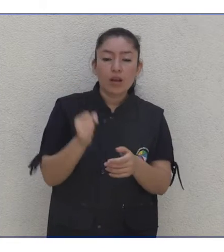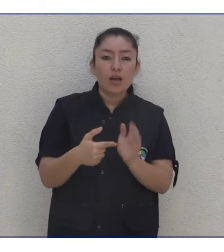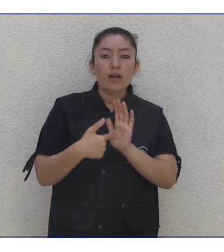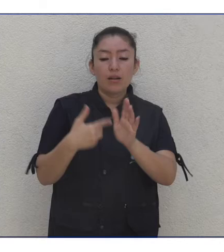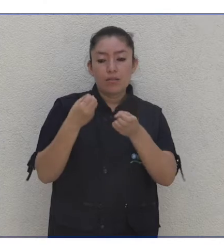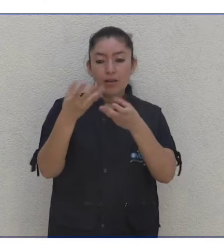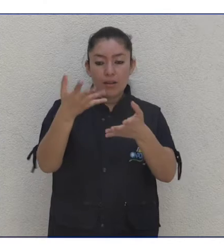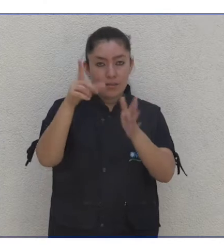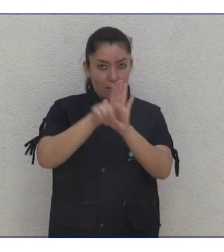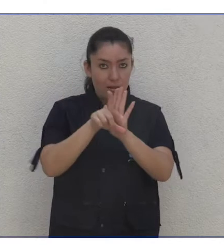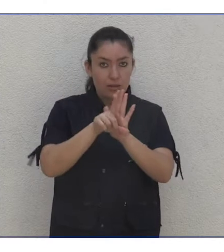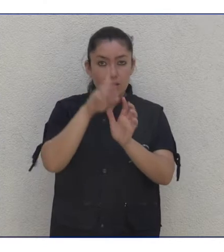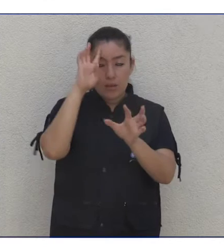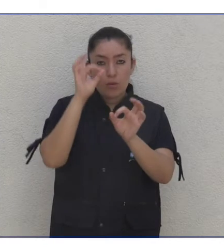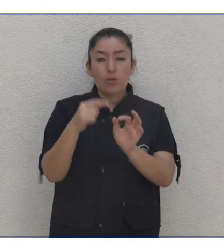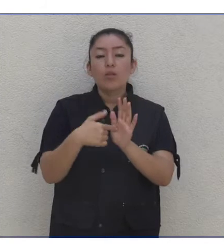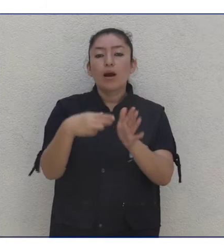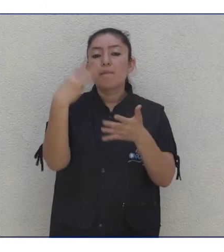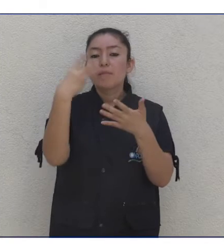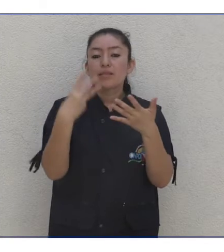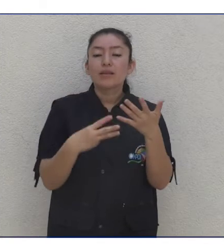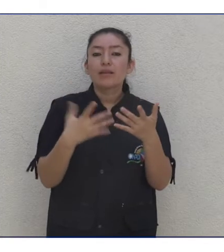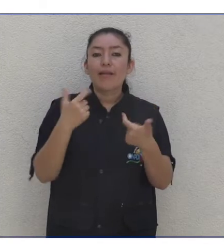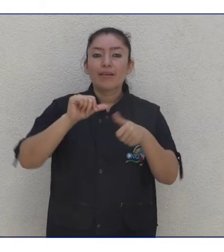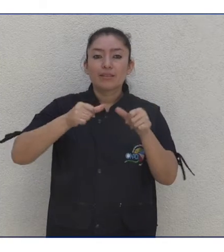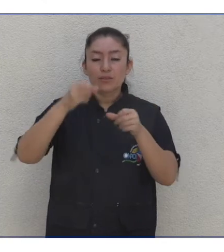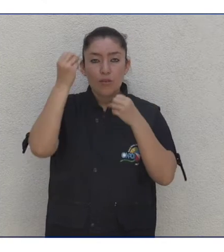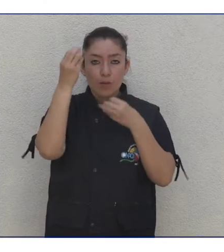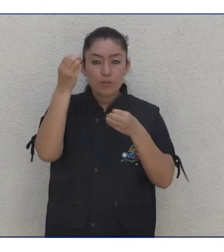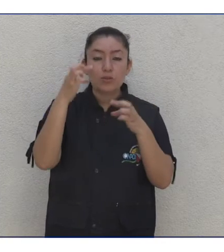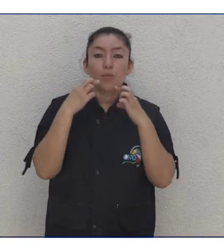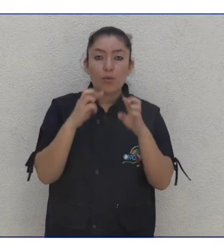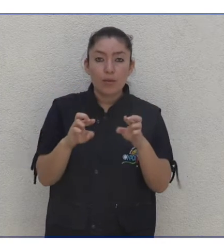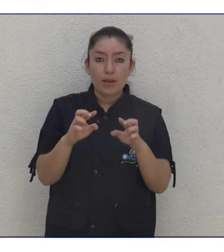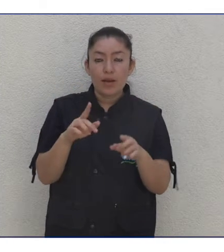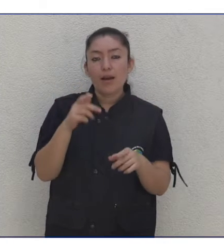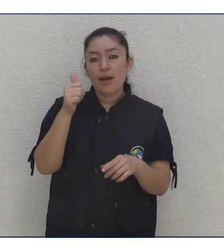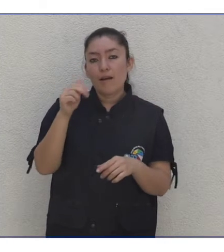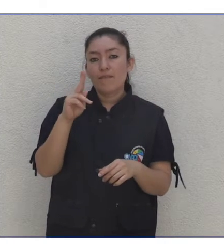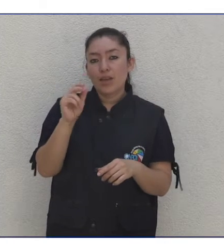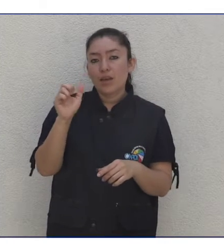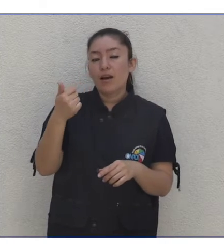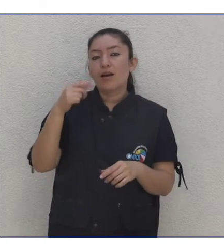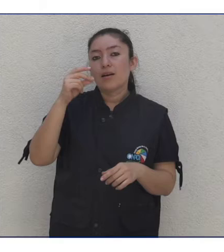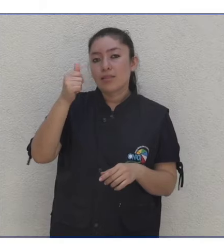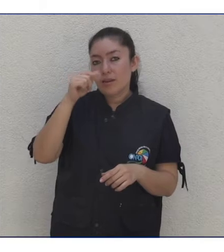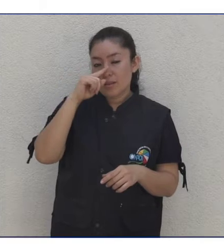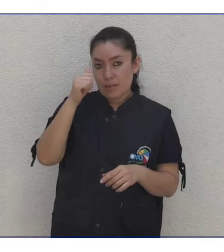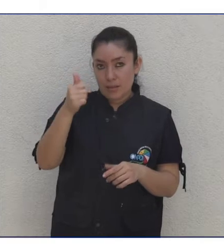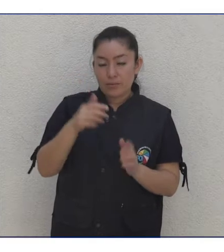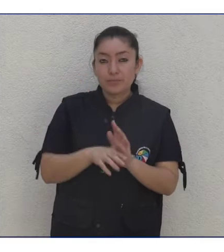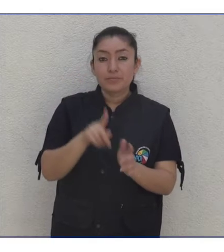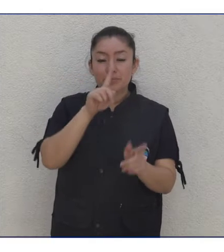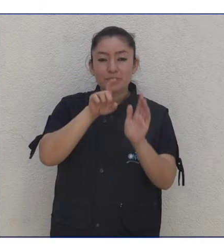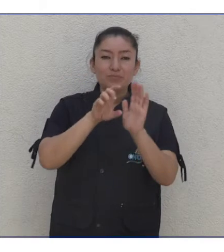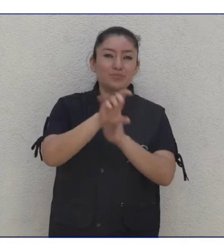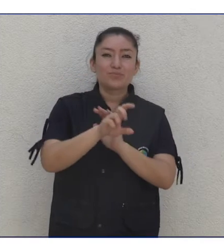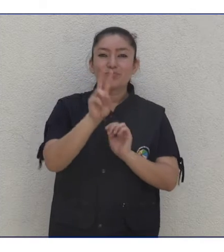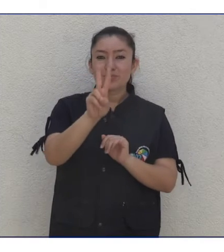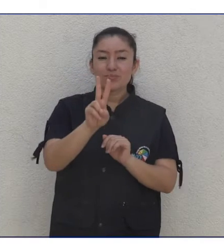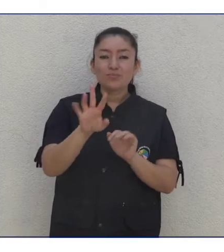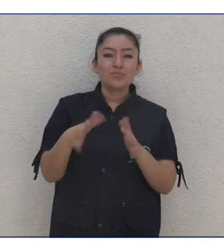esta ley en materia de acceso a la información pública y habeas data. Capítulo 2. Procedimiento de